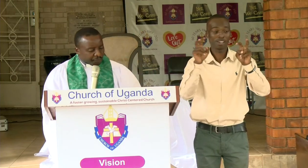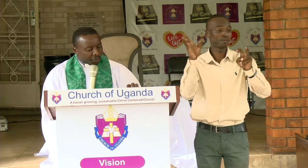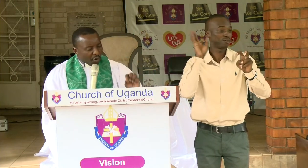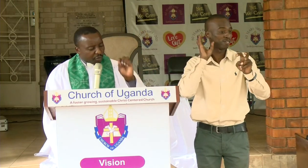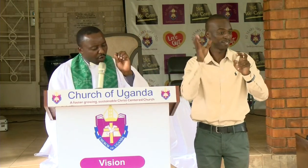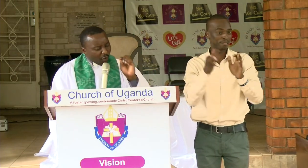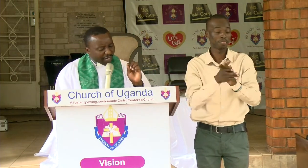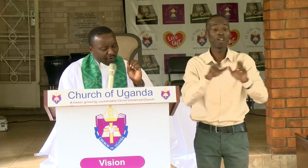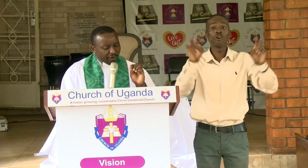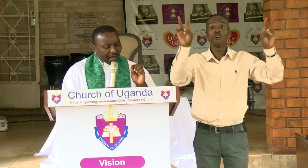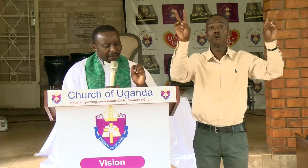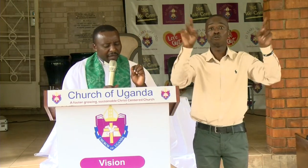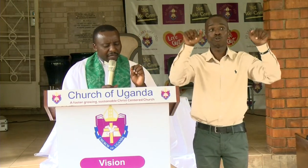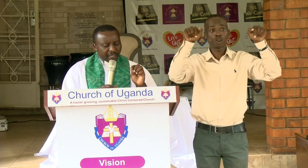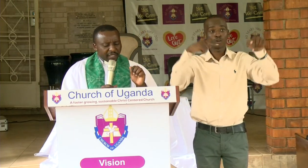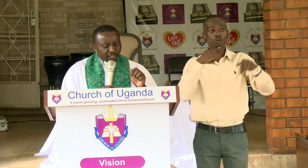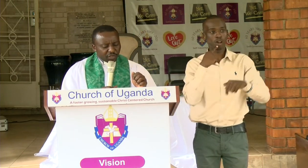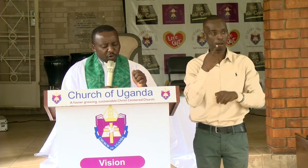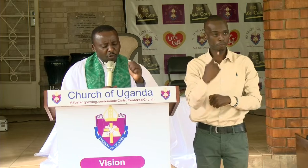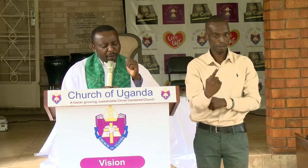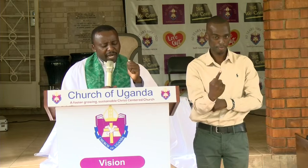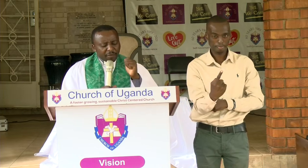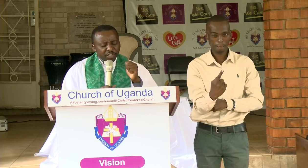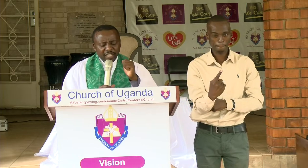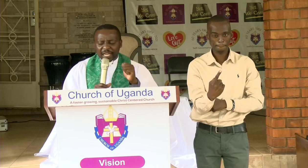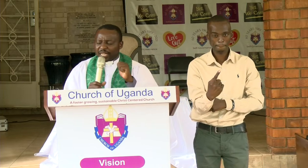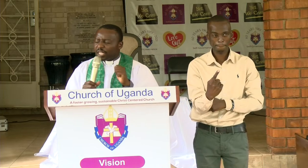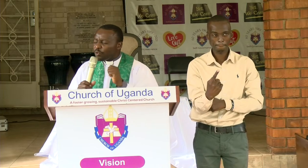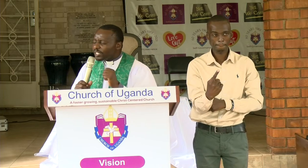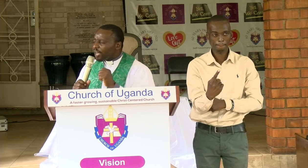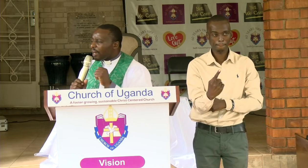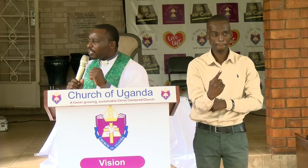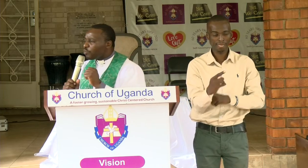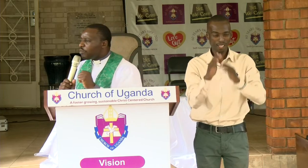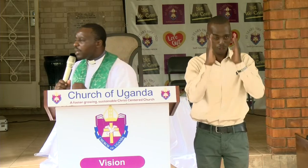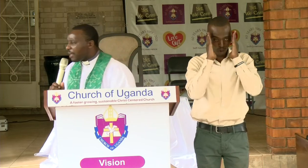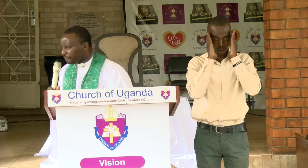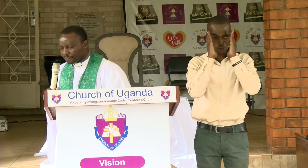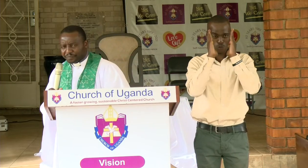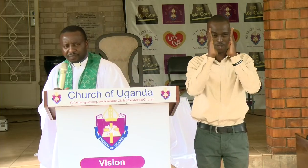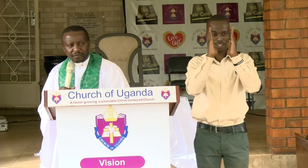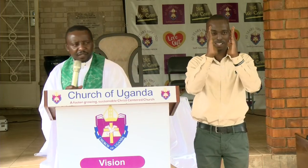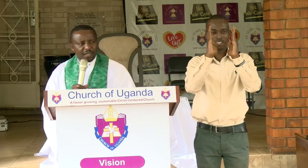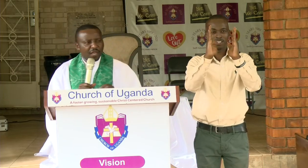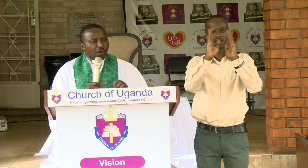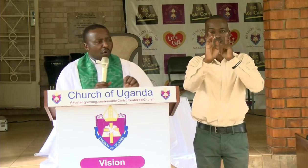n'abatuwulira. Omutwe gwa leero gugamba nti okubeera mu kigendererwa kya Katonda,